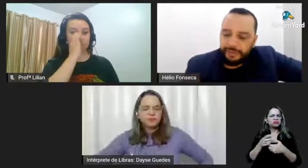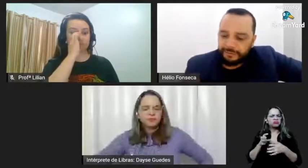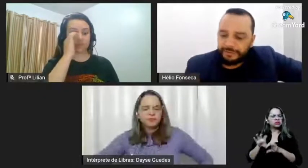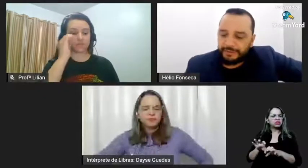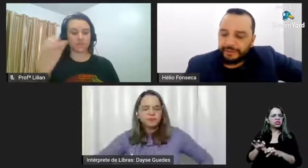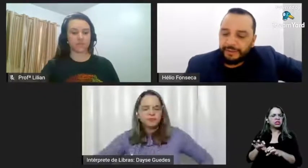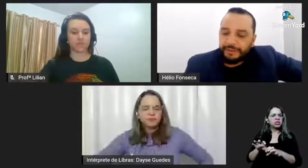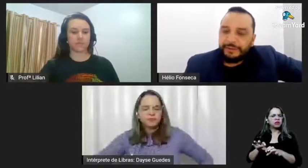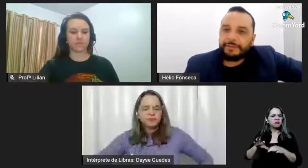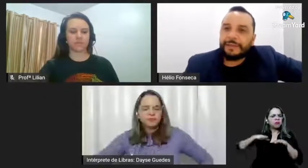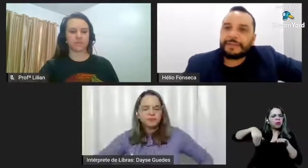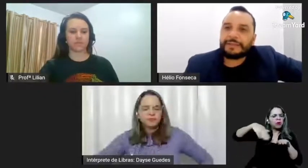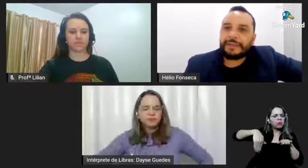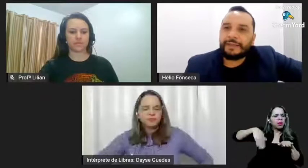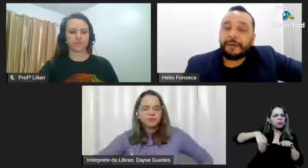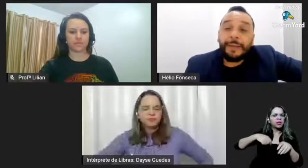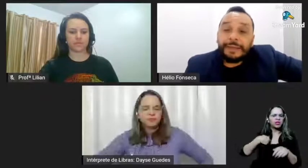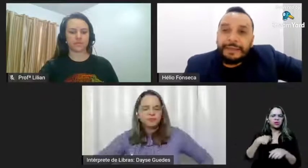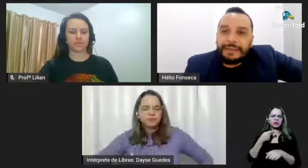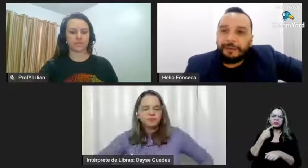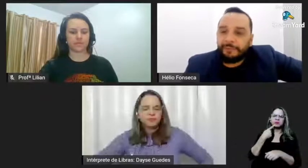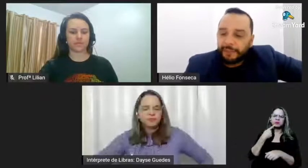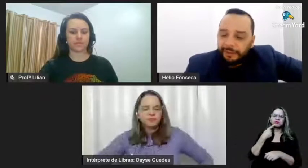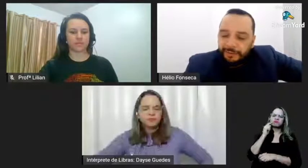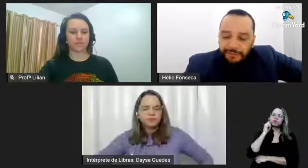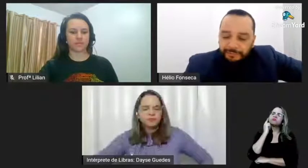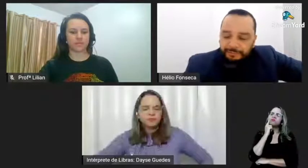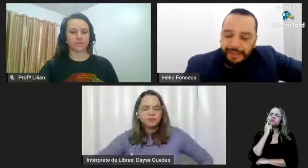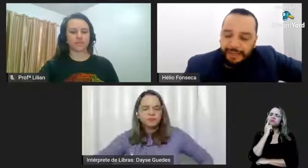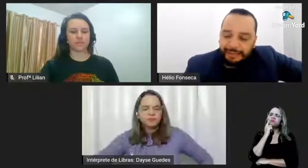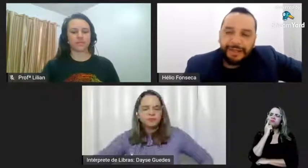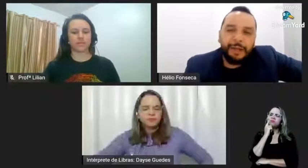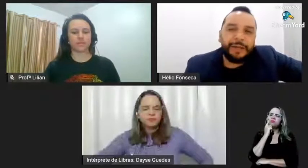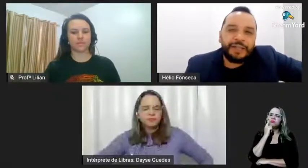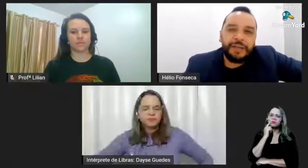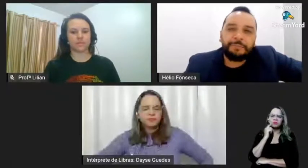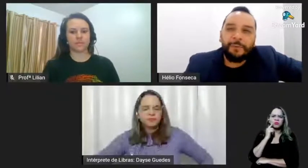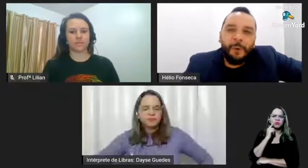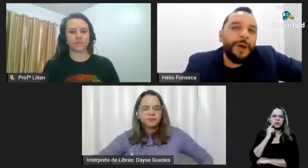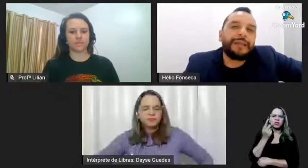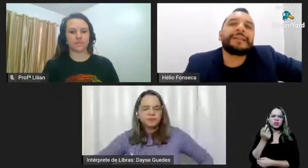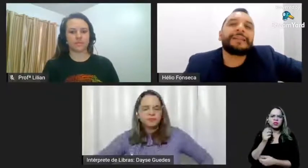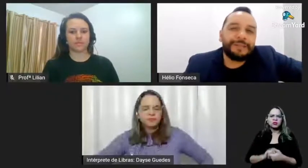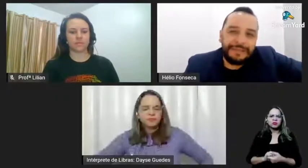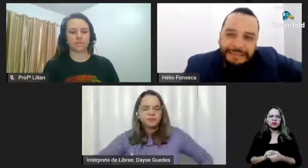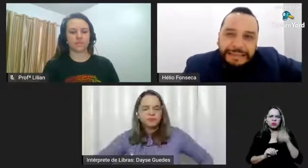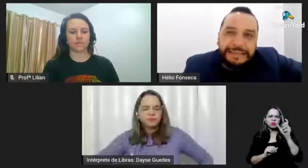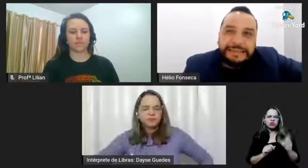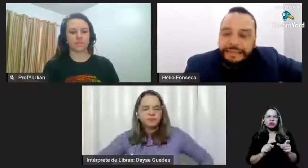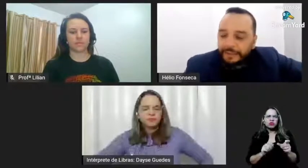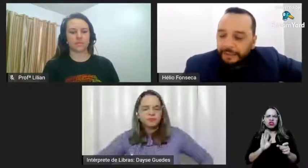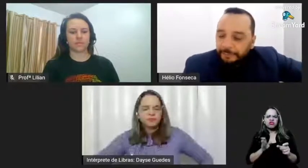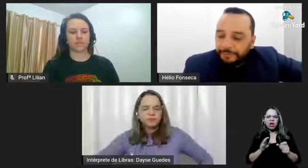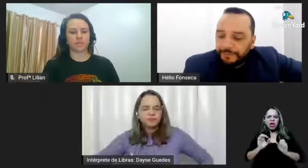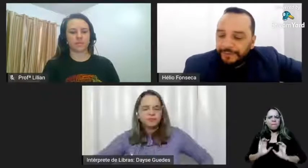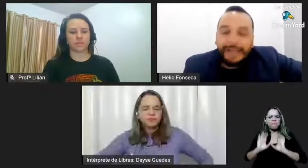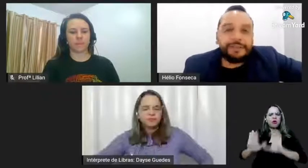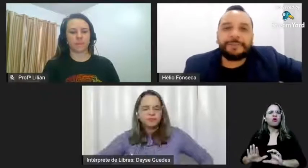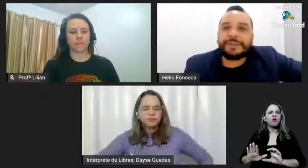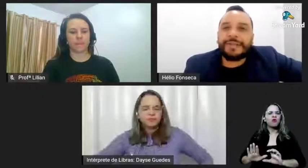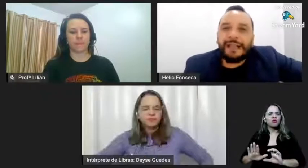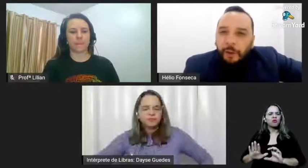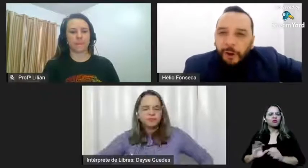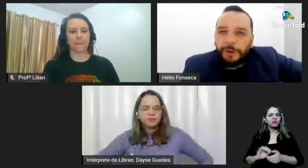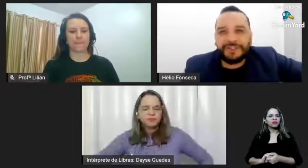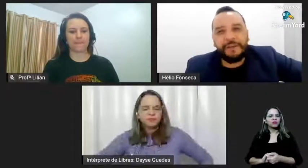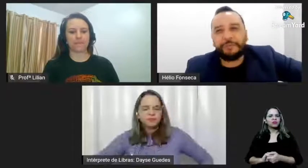que os cegos usam. E eu falei assim, eu pensei assim comigo, né? Será que alguém já empurrou ele dentro da piscina, né? E aí todo